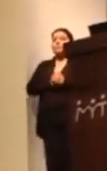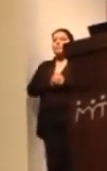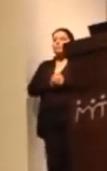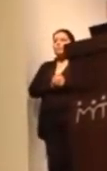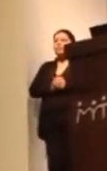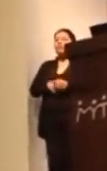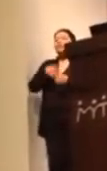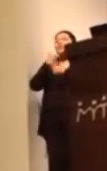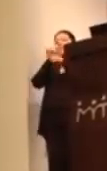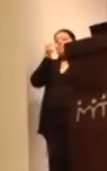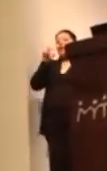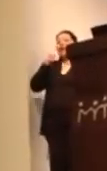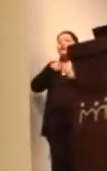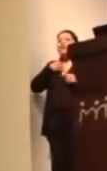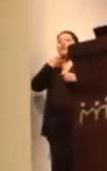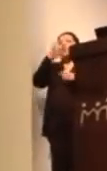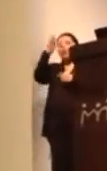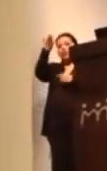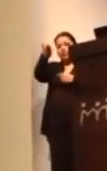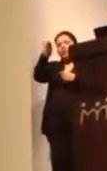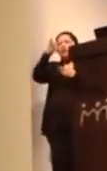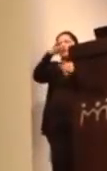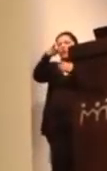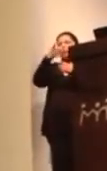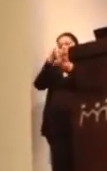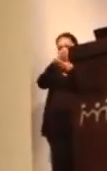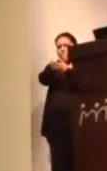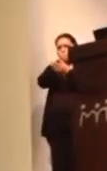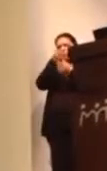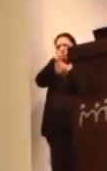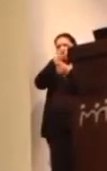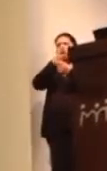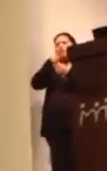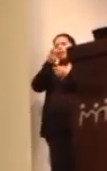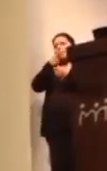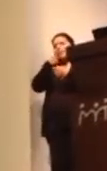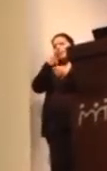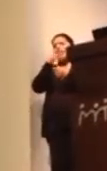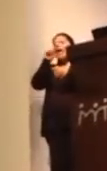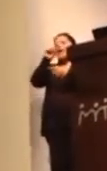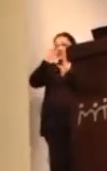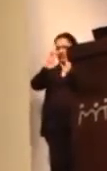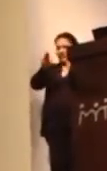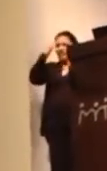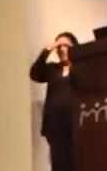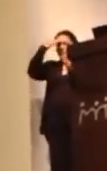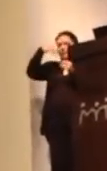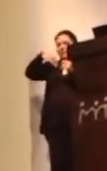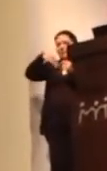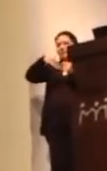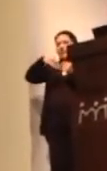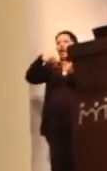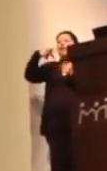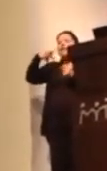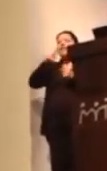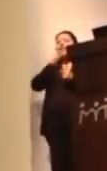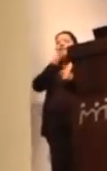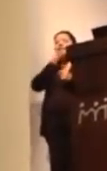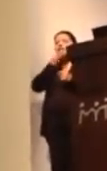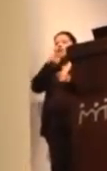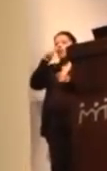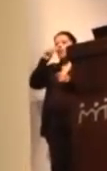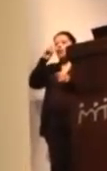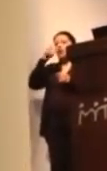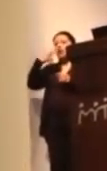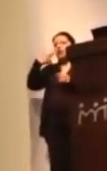Es diferente a que si yo te digo toma el micrófono y habla, ¿ok? El niño con TDAH solo tiene